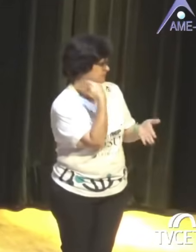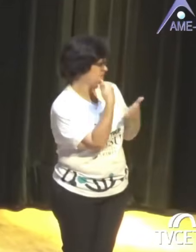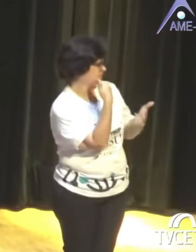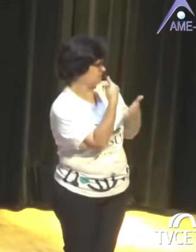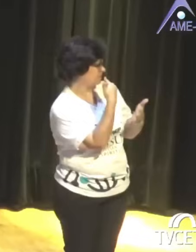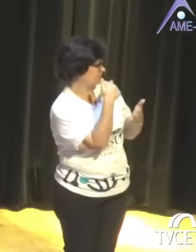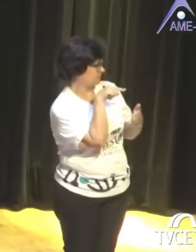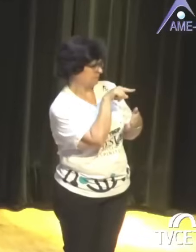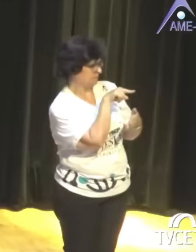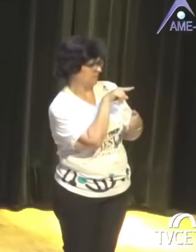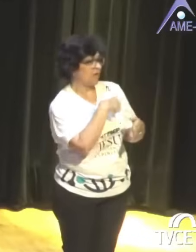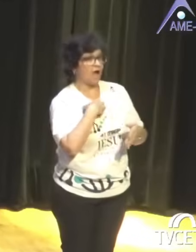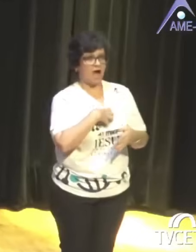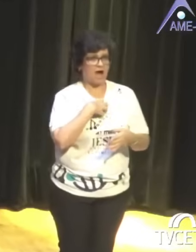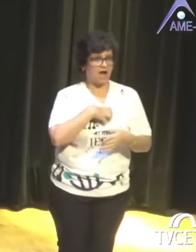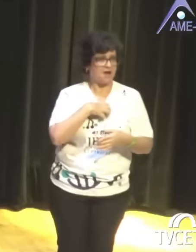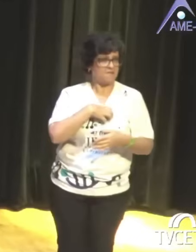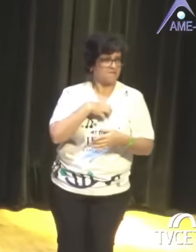despeito